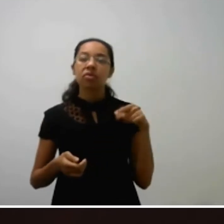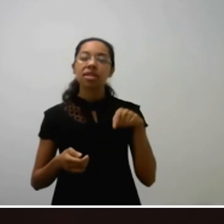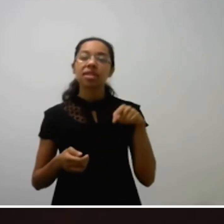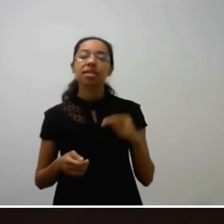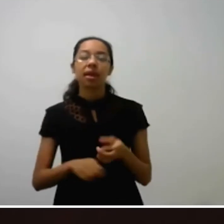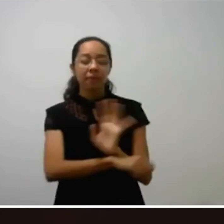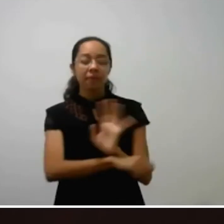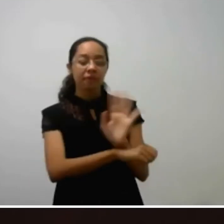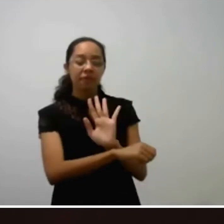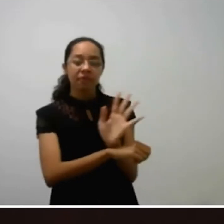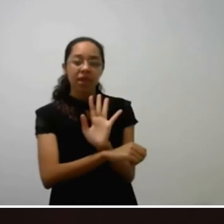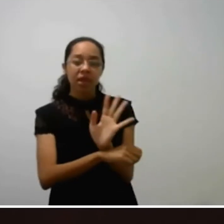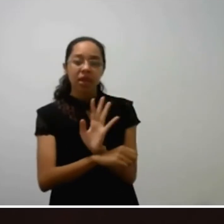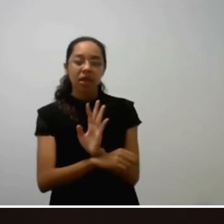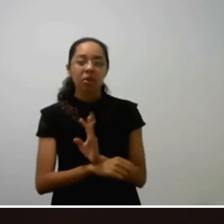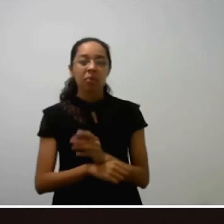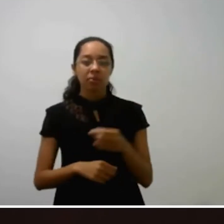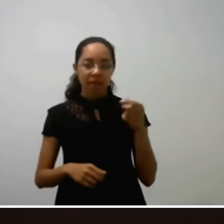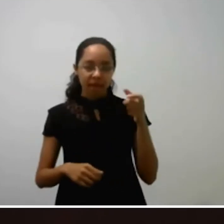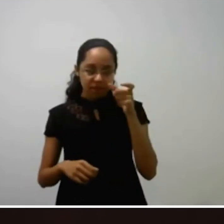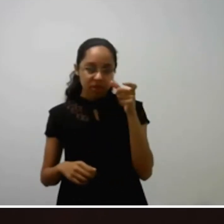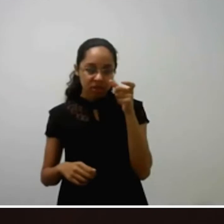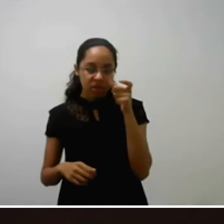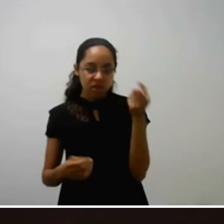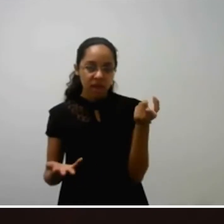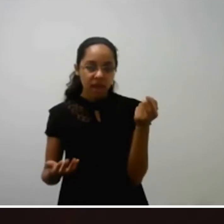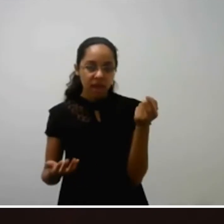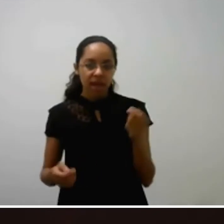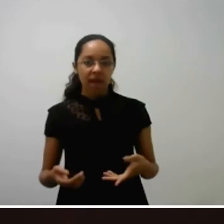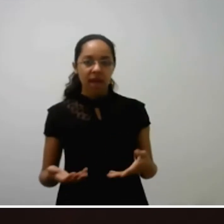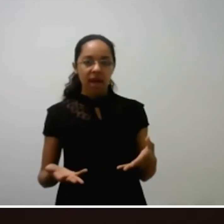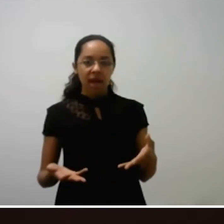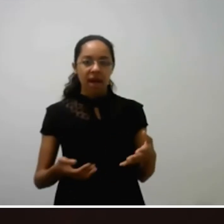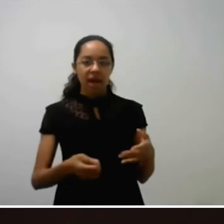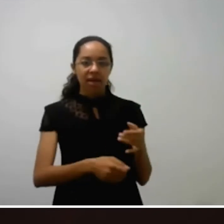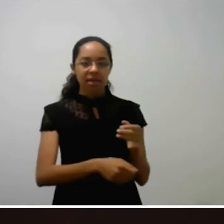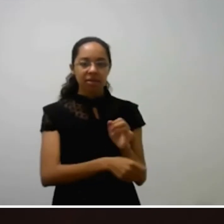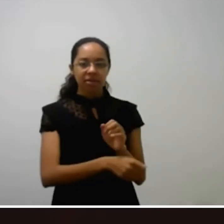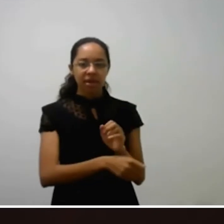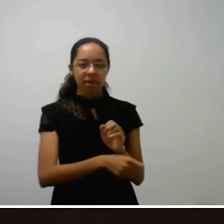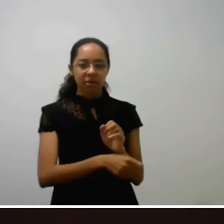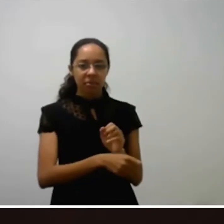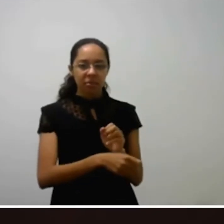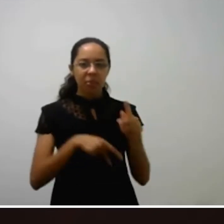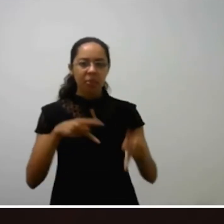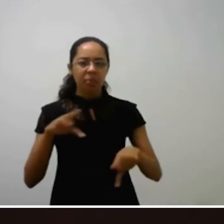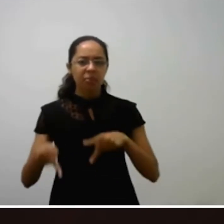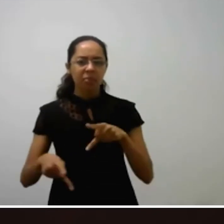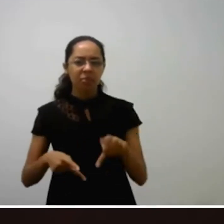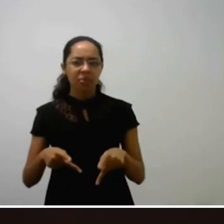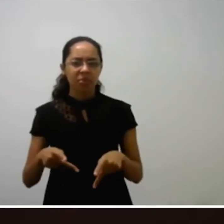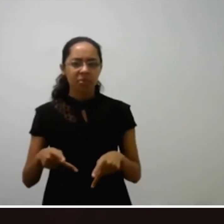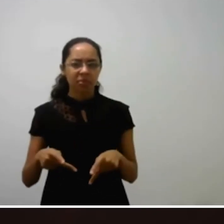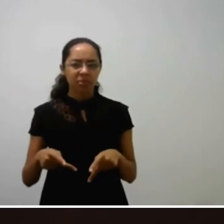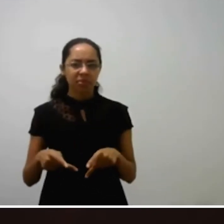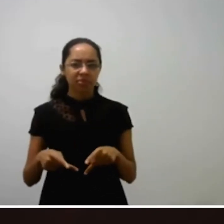Romana perseguia os hereges. Você não sabe quem são esses hereges. Esses hereges são eles.